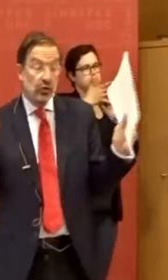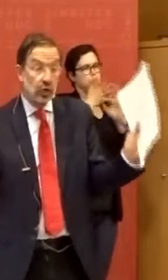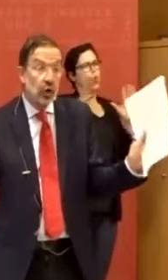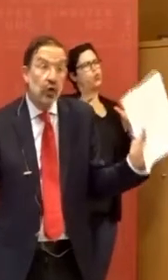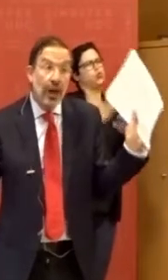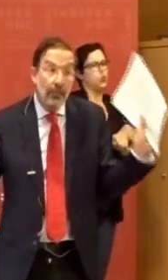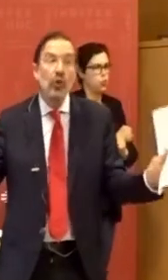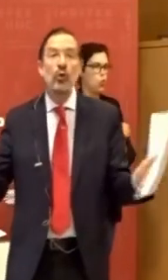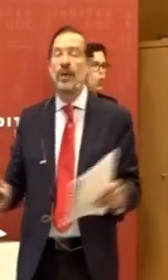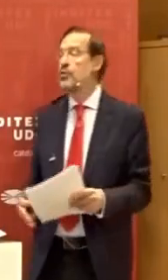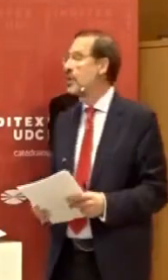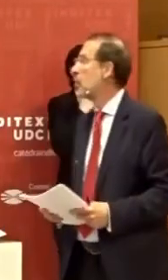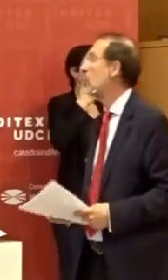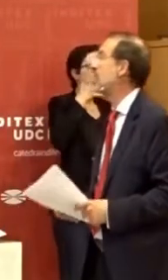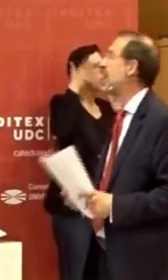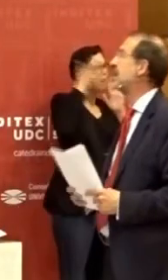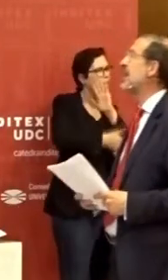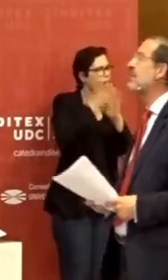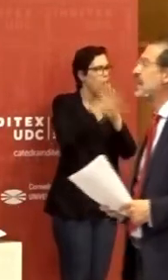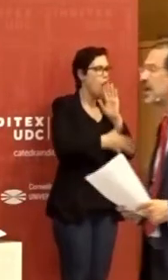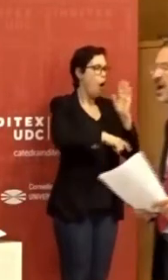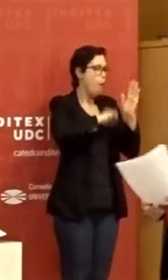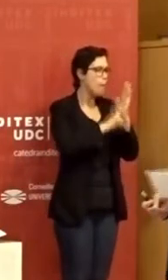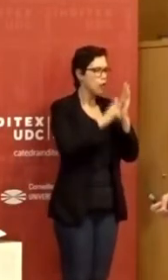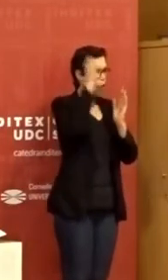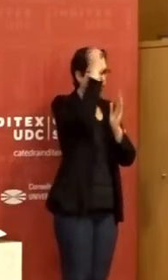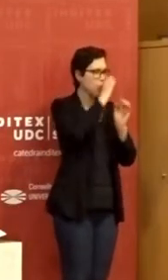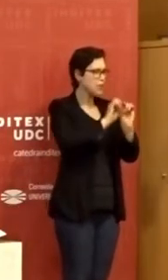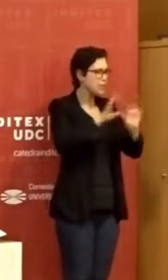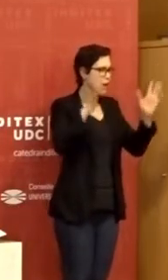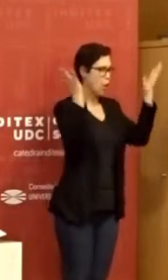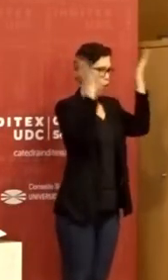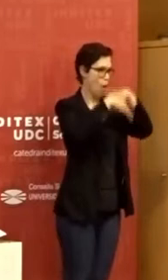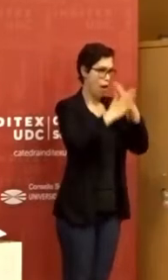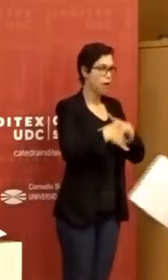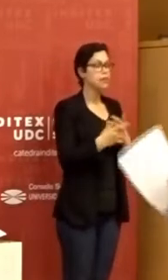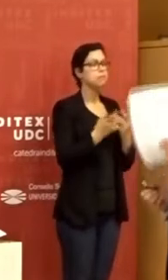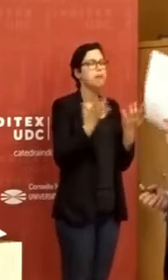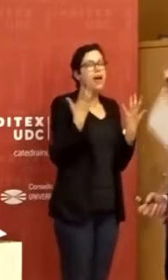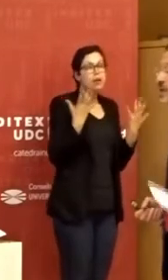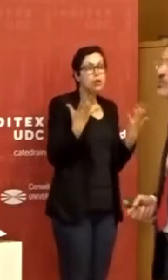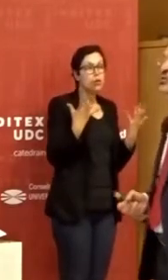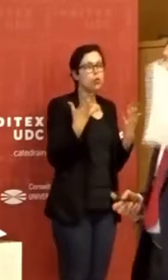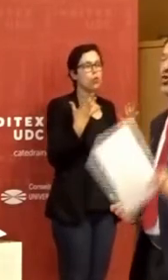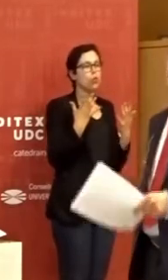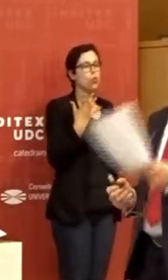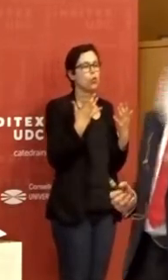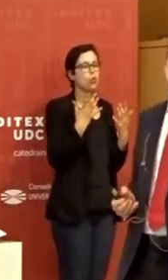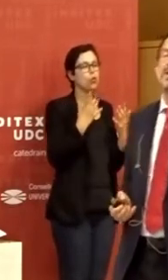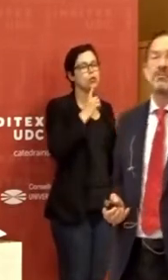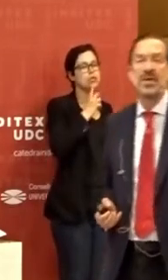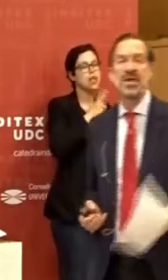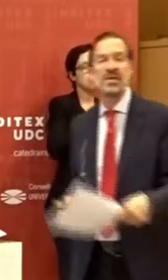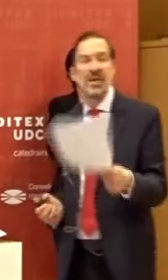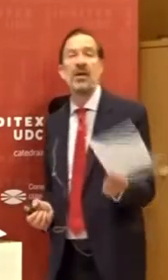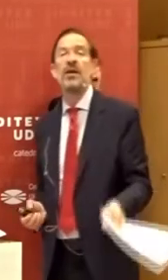decir, no tengo yo tampoco una posición completamente definida, pero yo no sé hasta qué punto los incentivos económicos que